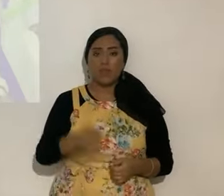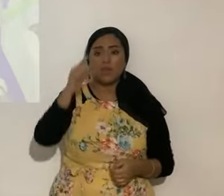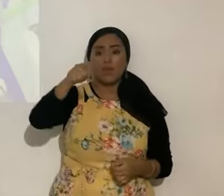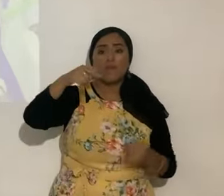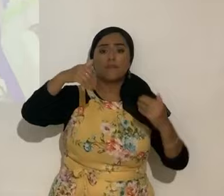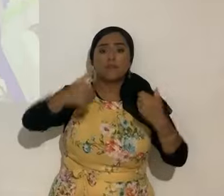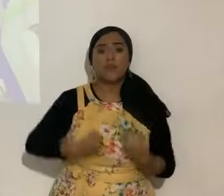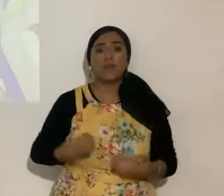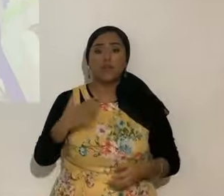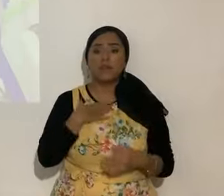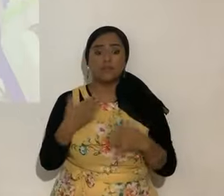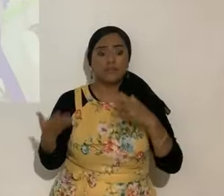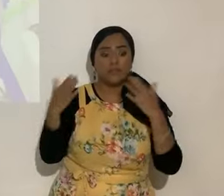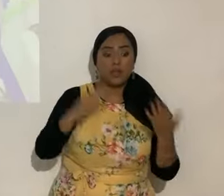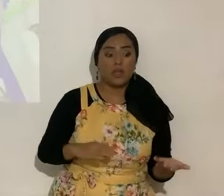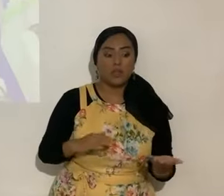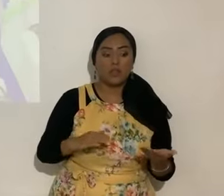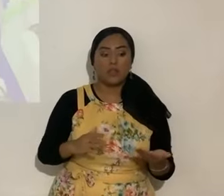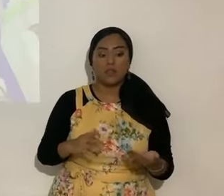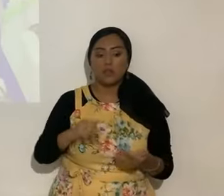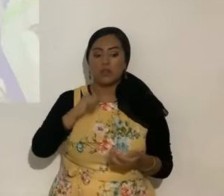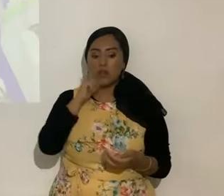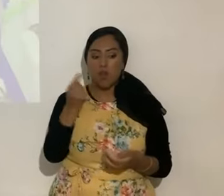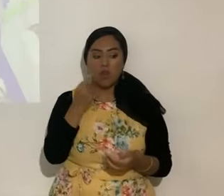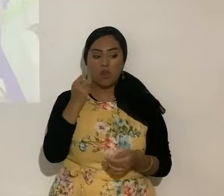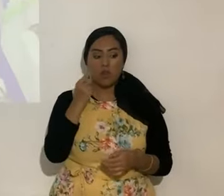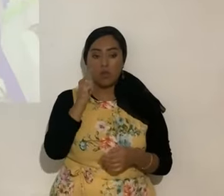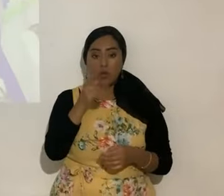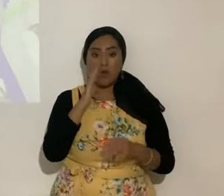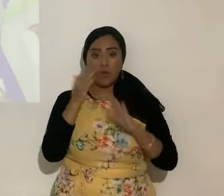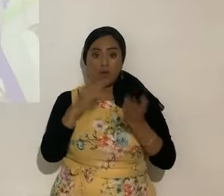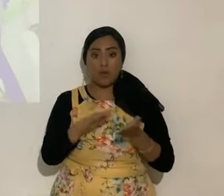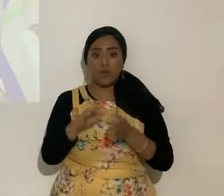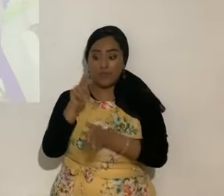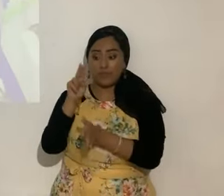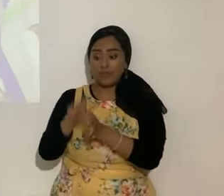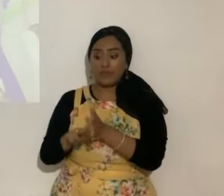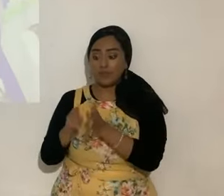me estoy muriendo, quiero que sepas, que no nada más, te vas a morir, y quedas ahí,